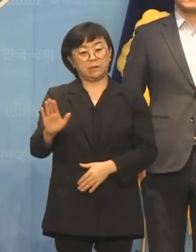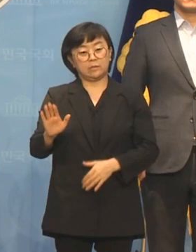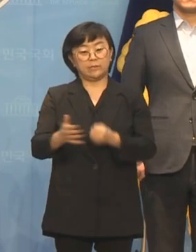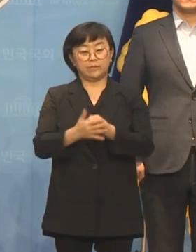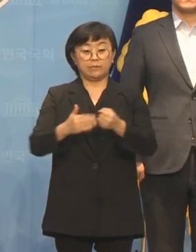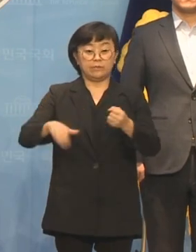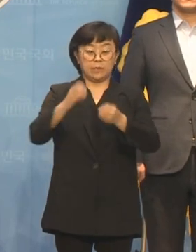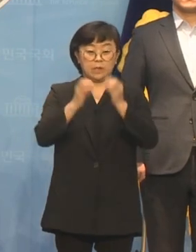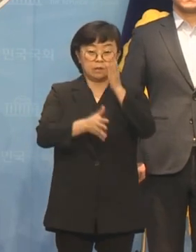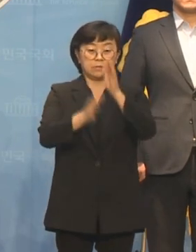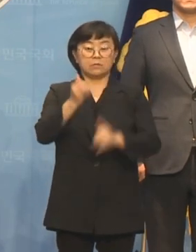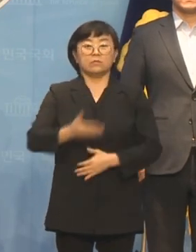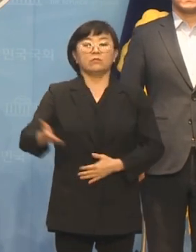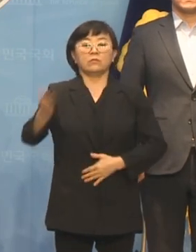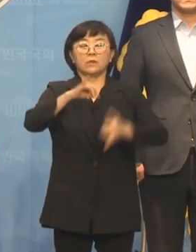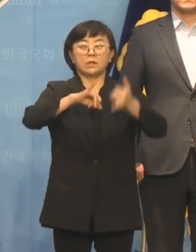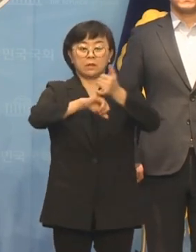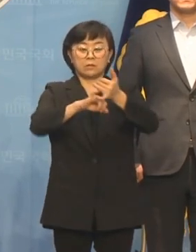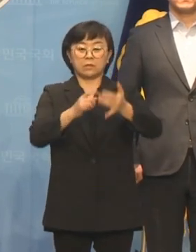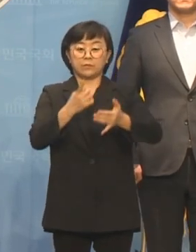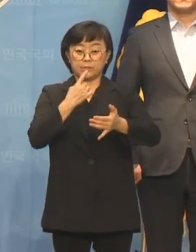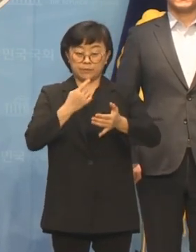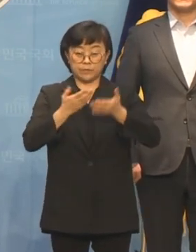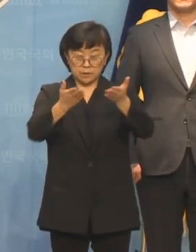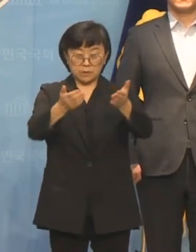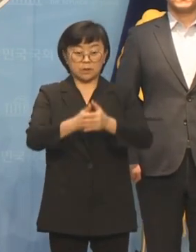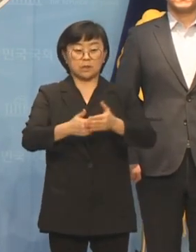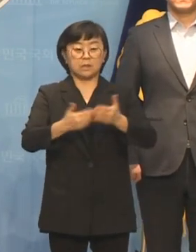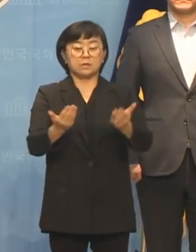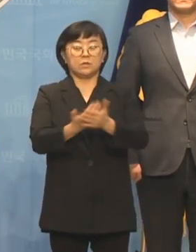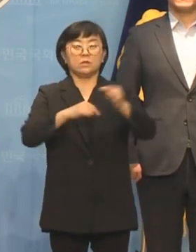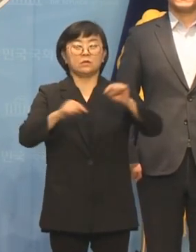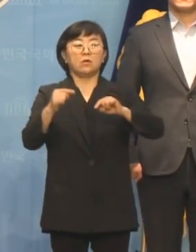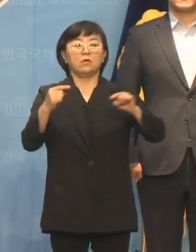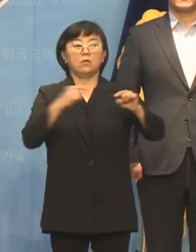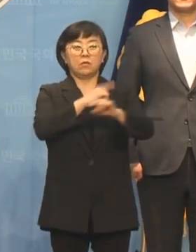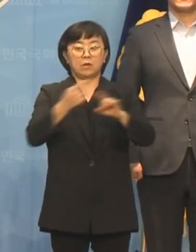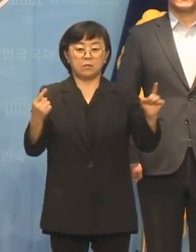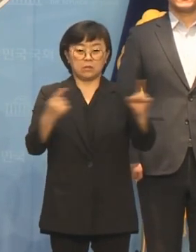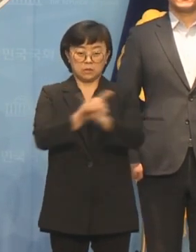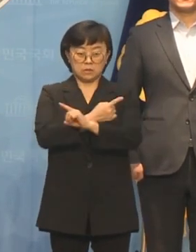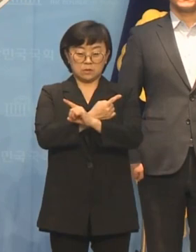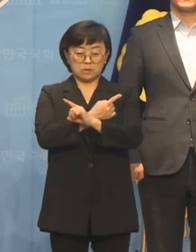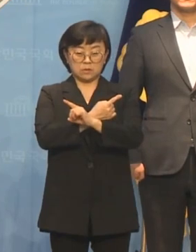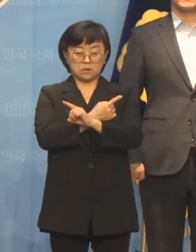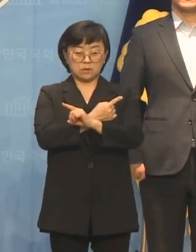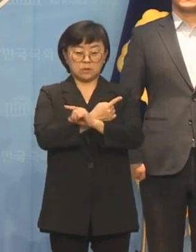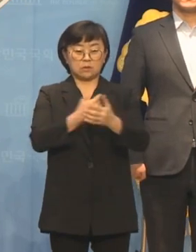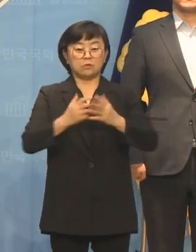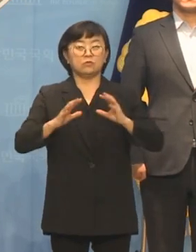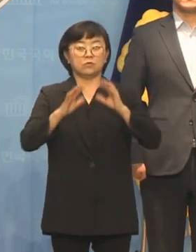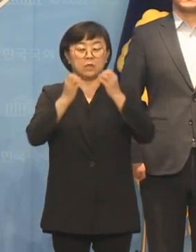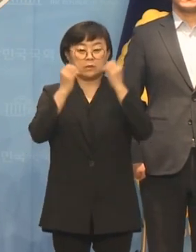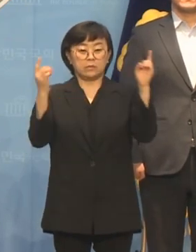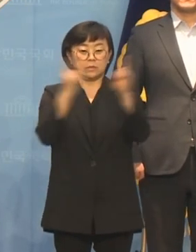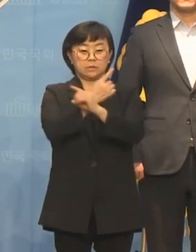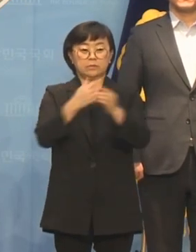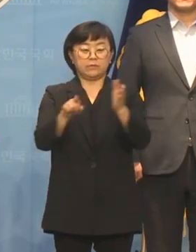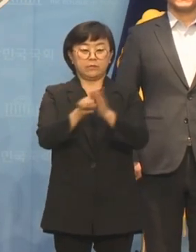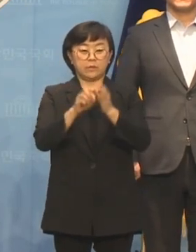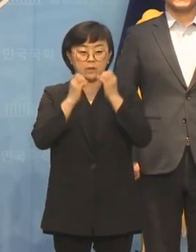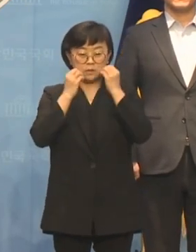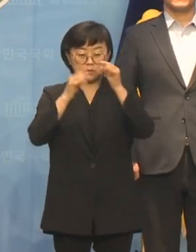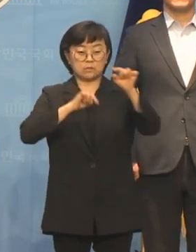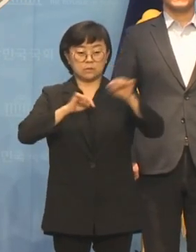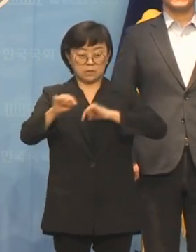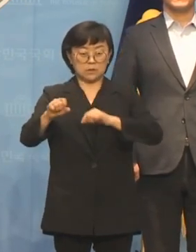저희는 시민 여러분들에게 약속드렸던 대로 진보적 정권교체와 대전환의 국가혁신을 이끄는 새로운 정치